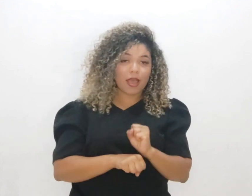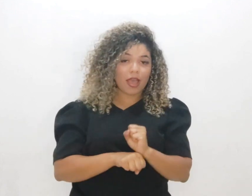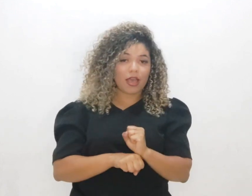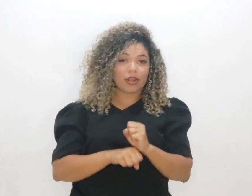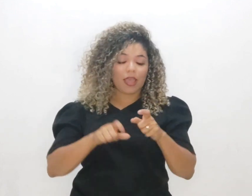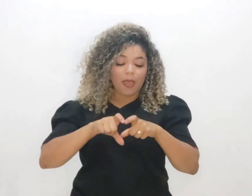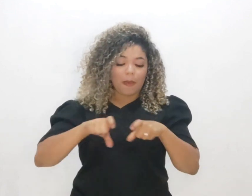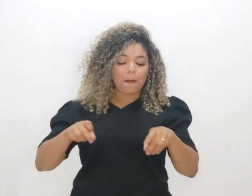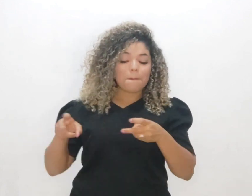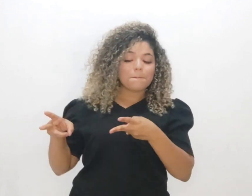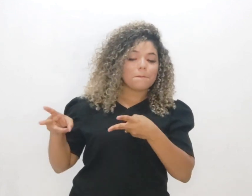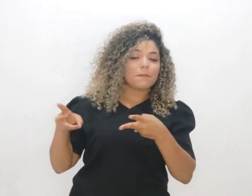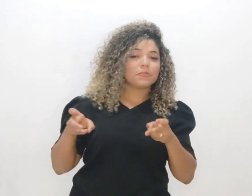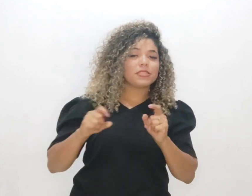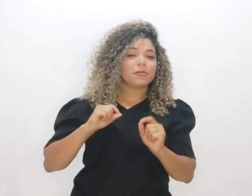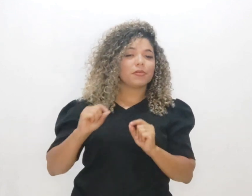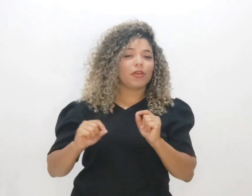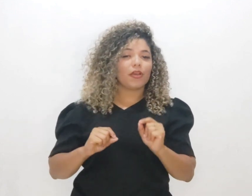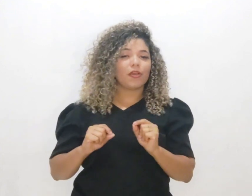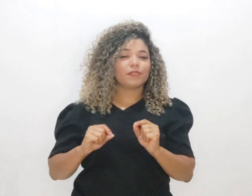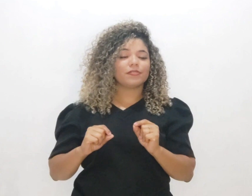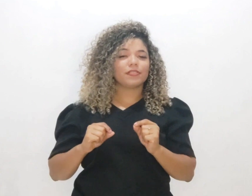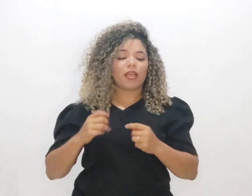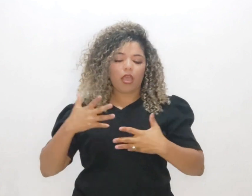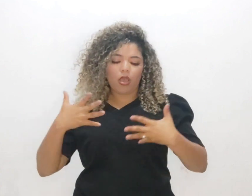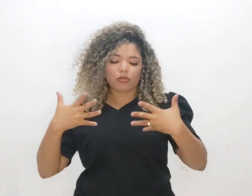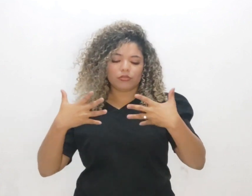vamos perceber que as engrenagens vão se encontrar